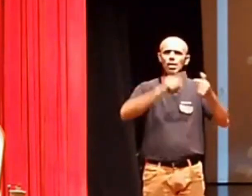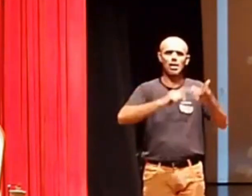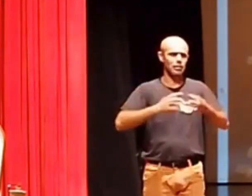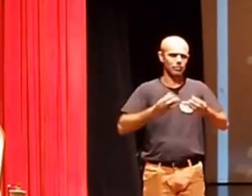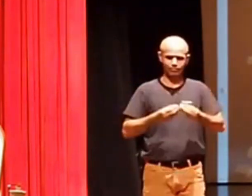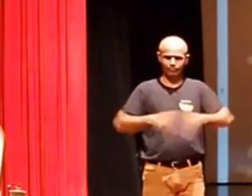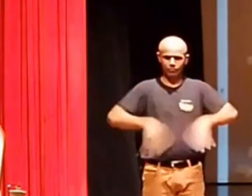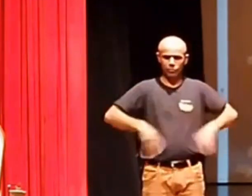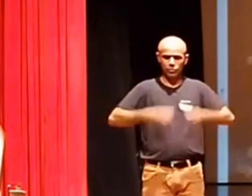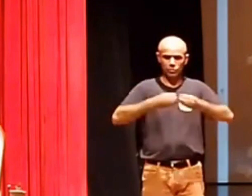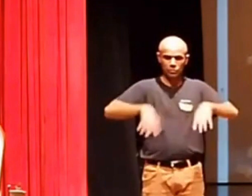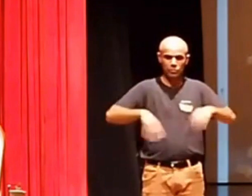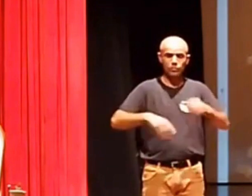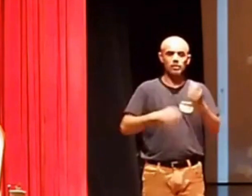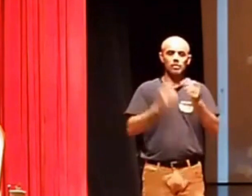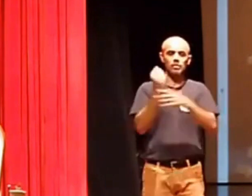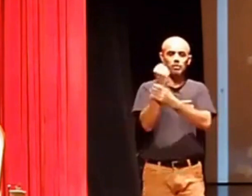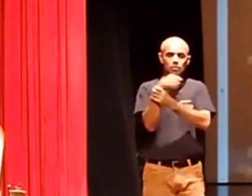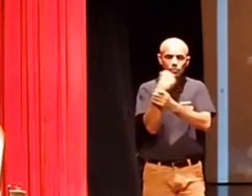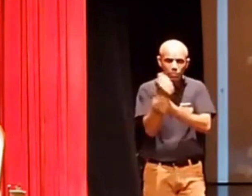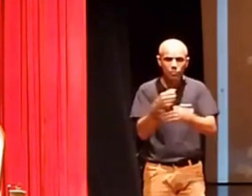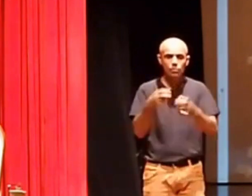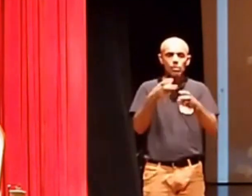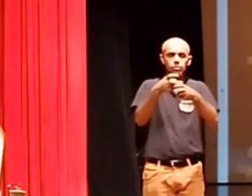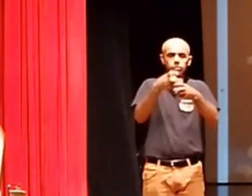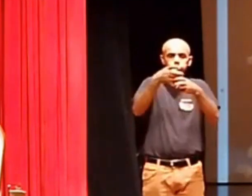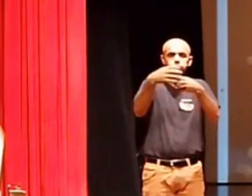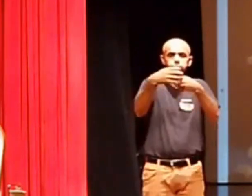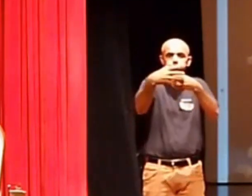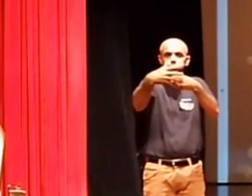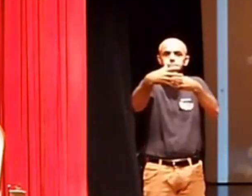Várias. Artrose, hérnia de disco,